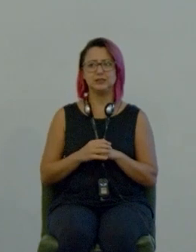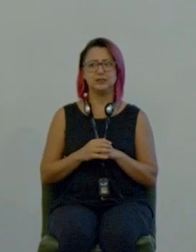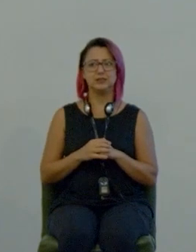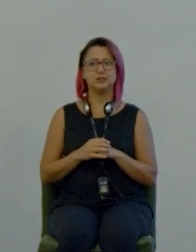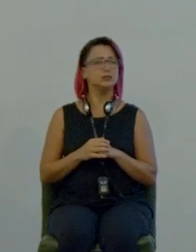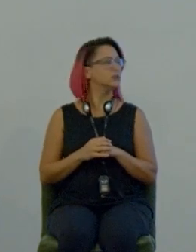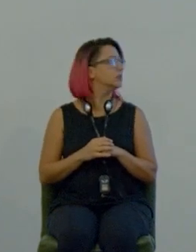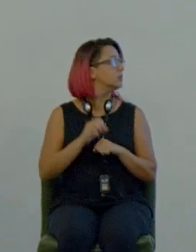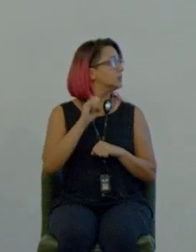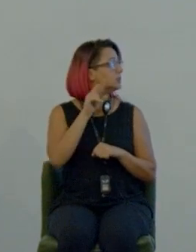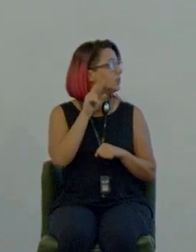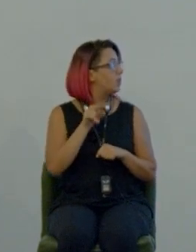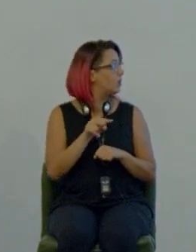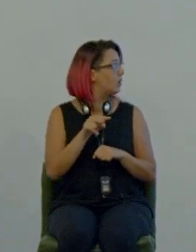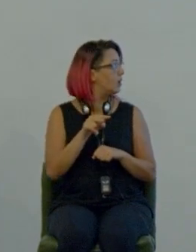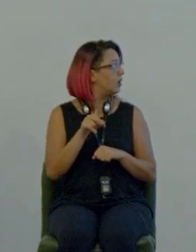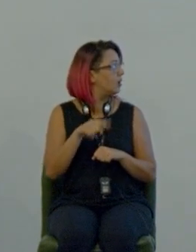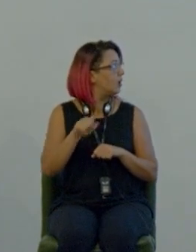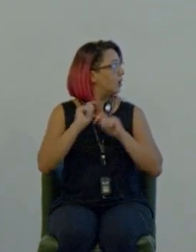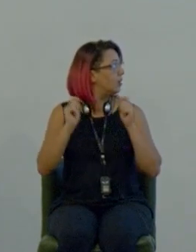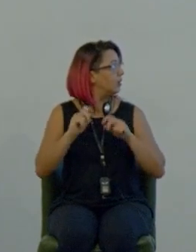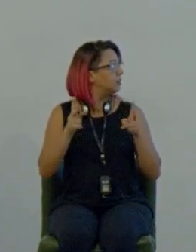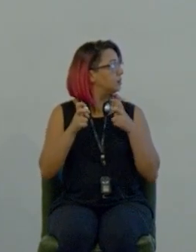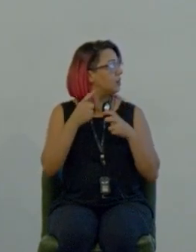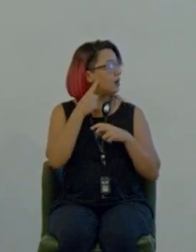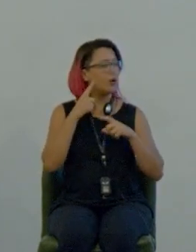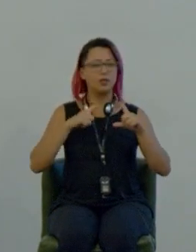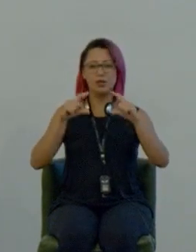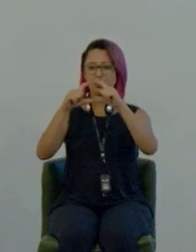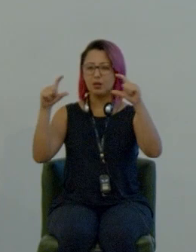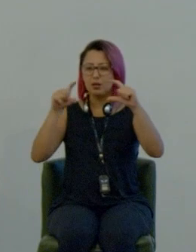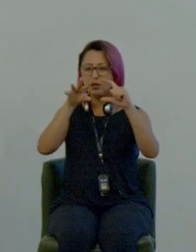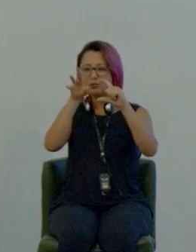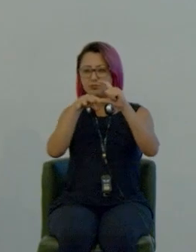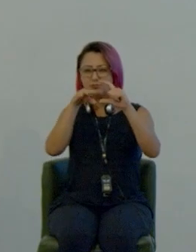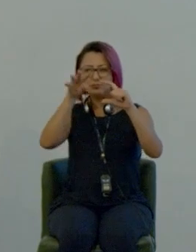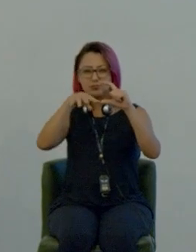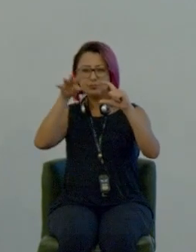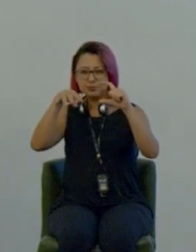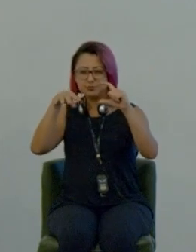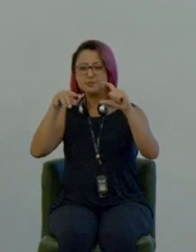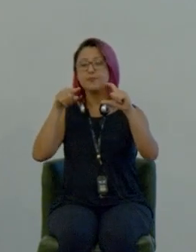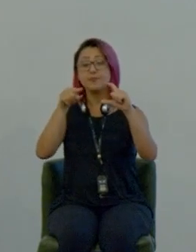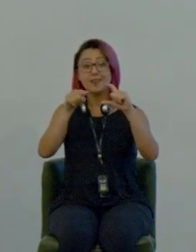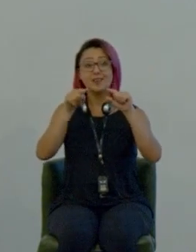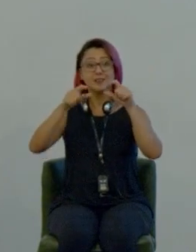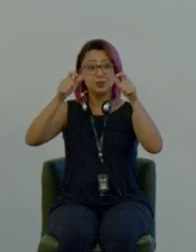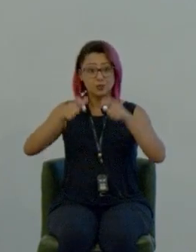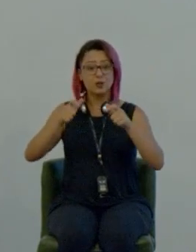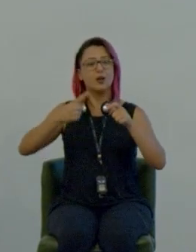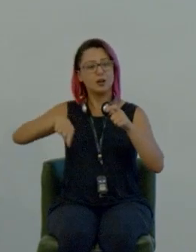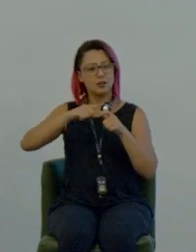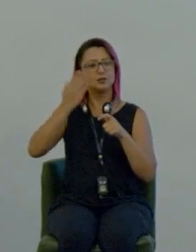olharem aqui, vocês vão ver esses lugares que estão marcados com esses retângulos, são os lugares onde nós sabemos